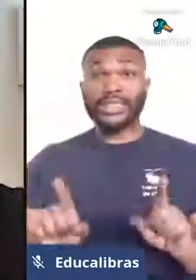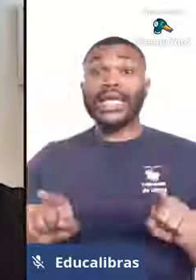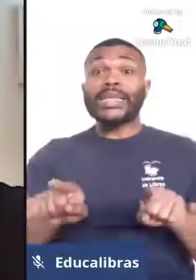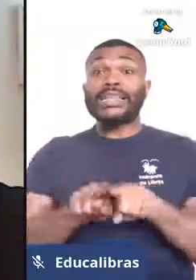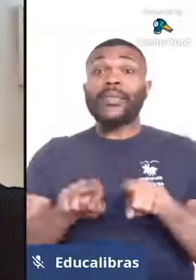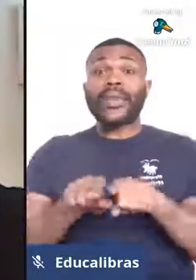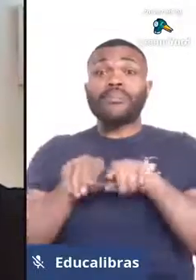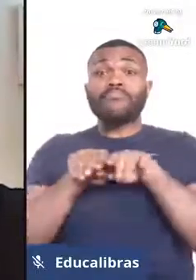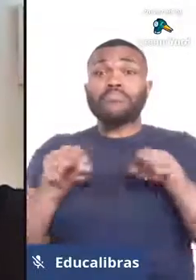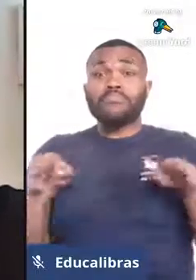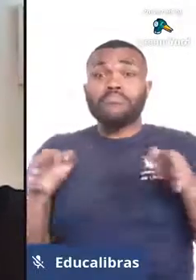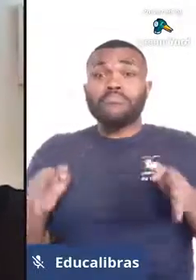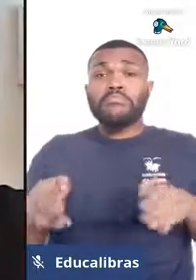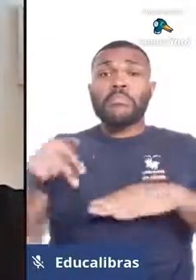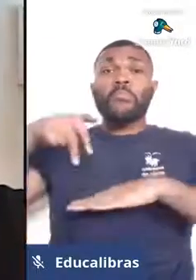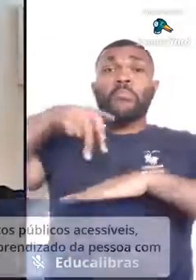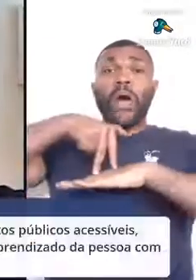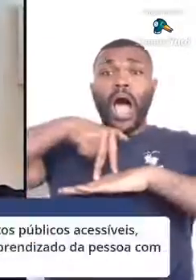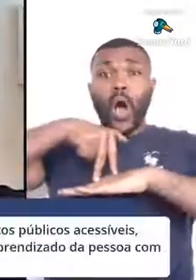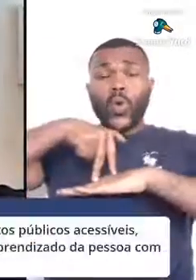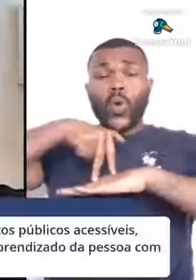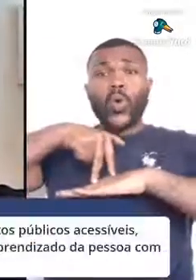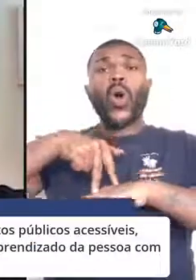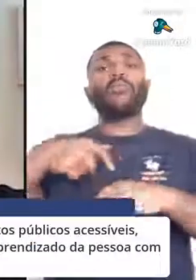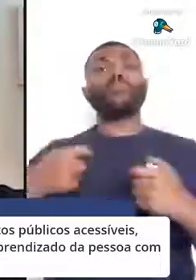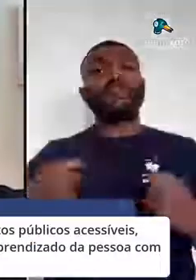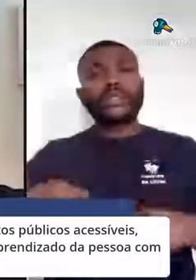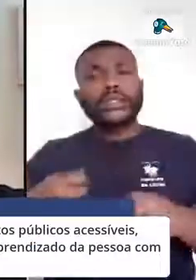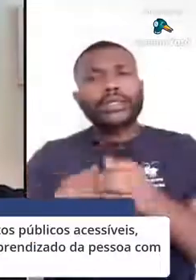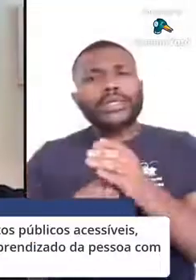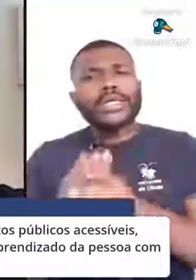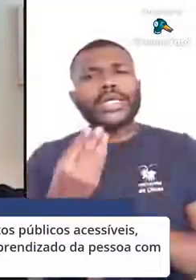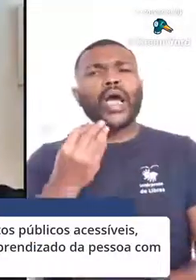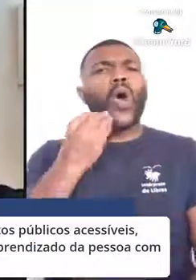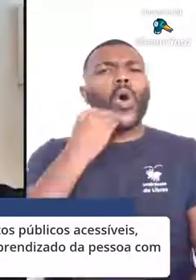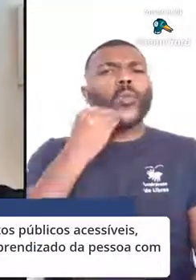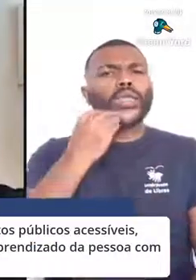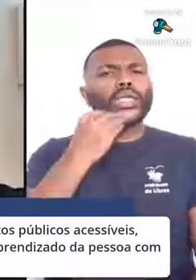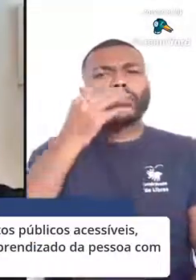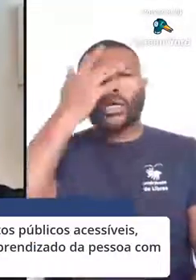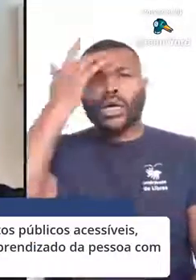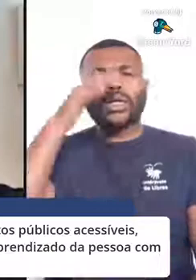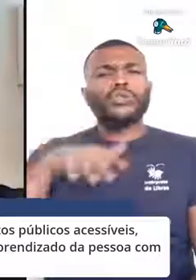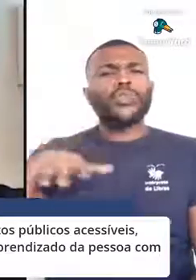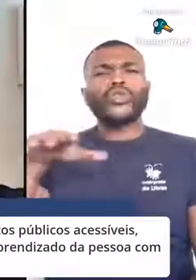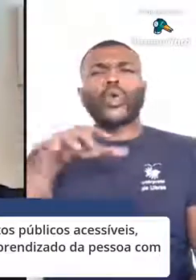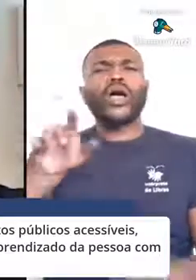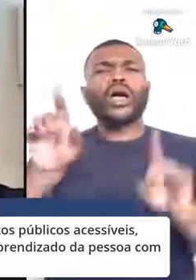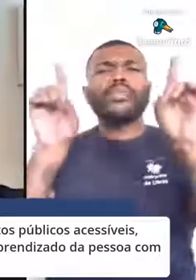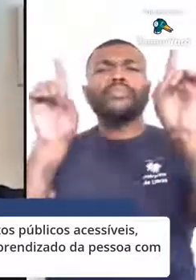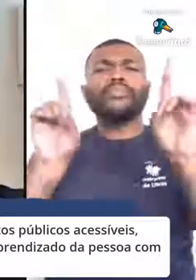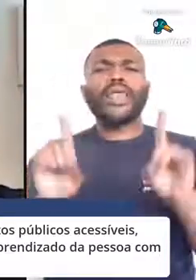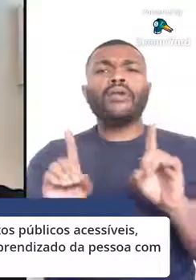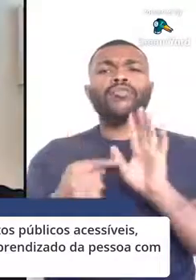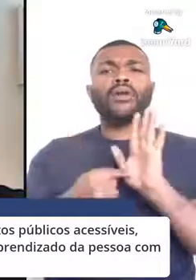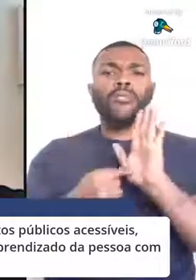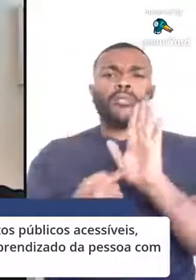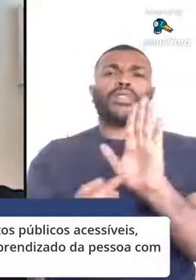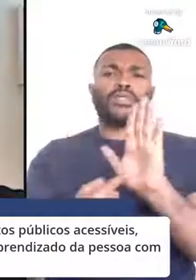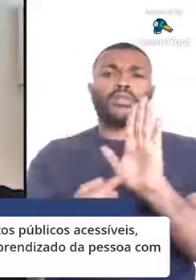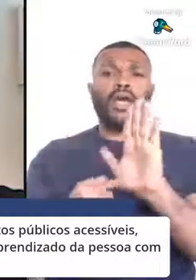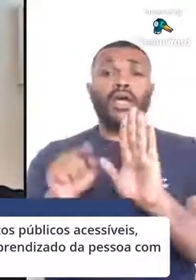caminhos e condições, né, para as pessoas conseguirem se apresentar. O Japão certamente